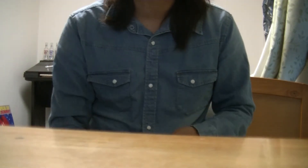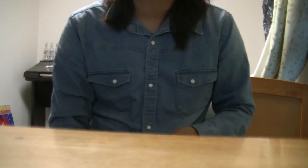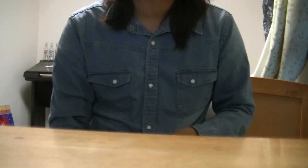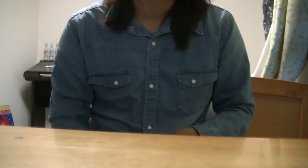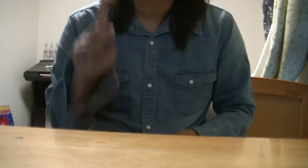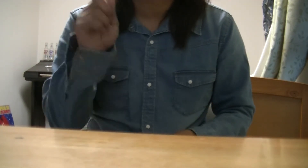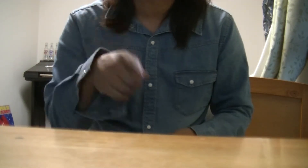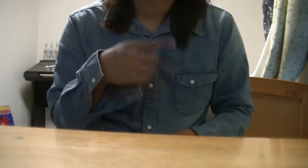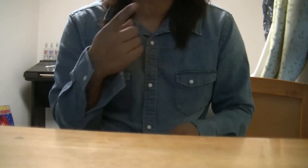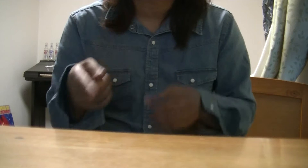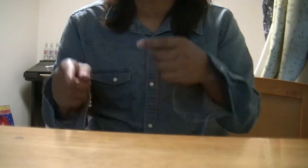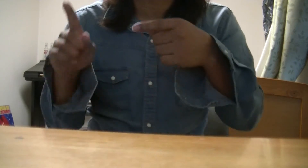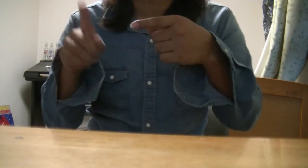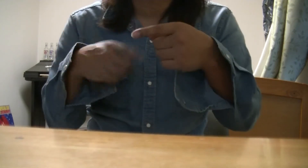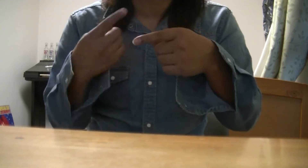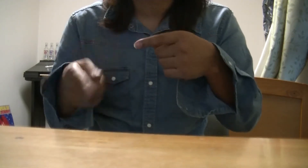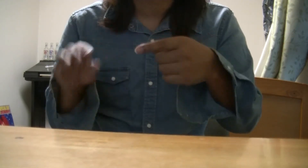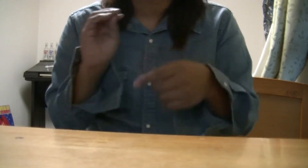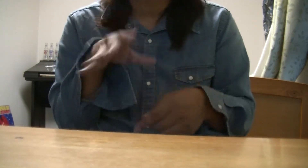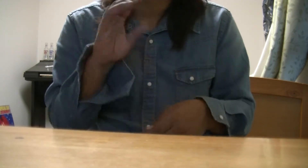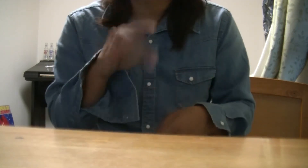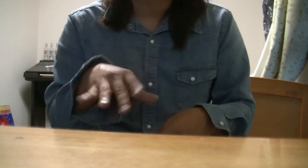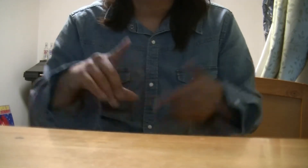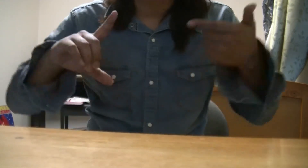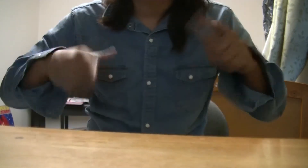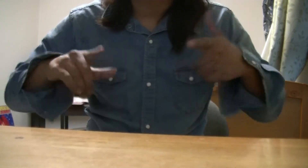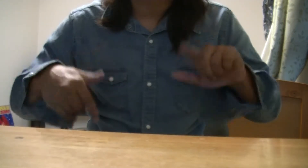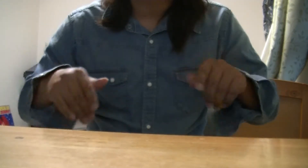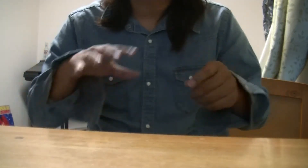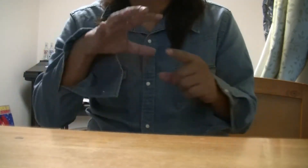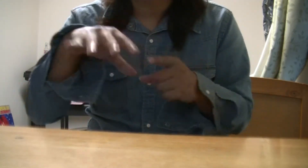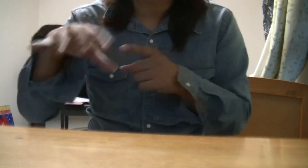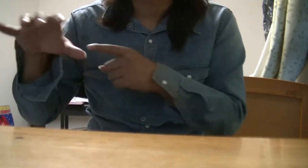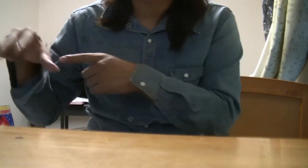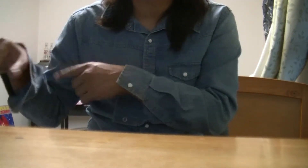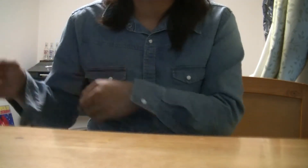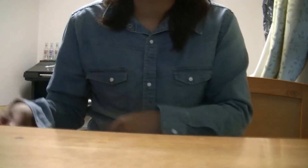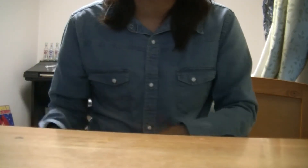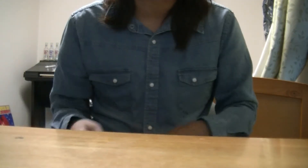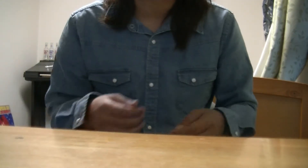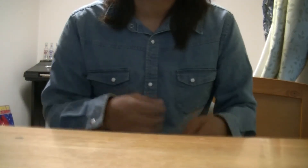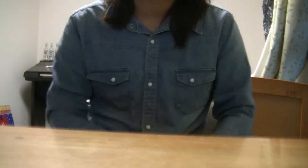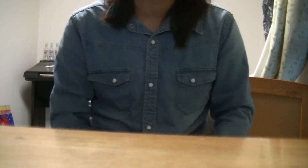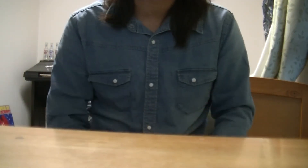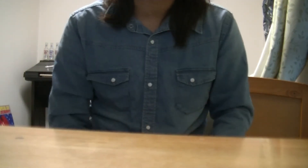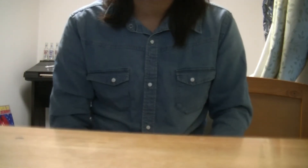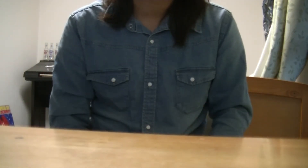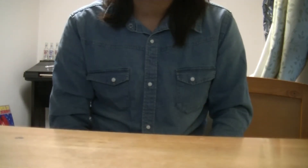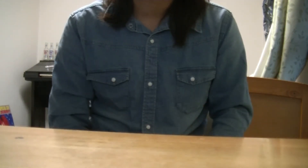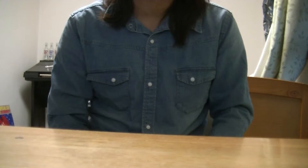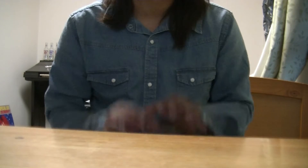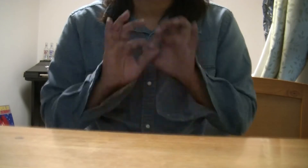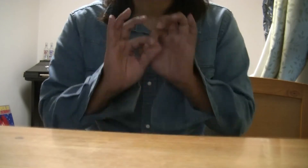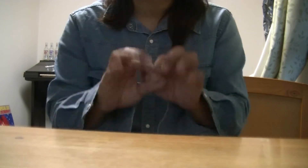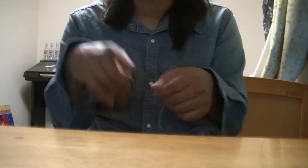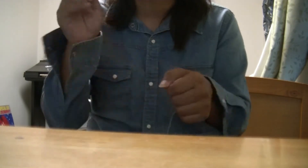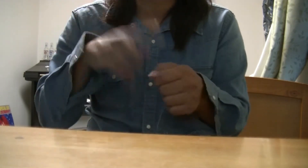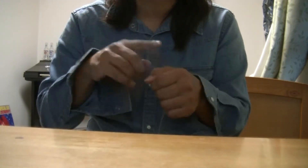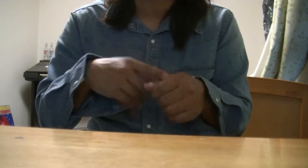だったら行ってしまう場所と違うところに連れて行ってあげることが影響力でしょ。そのためには自分自身がいつ